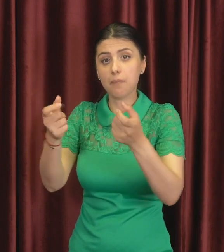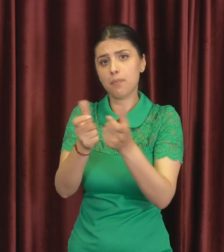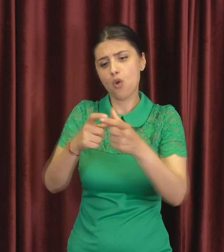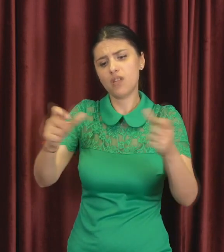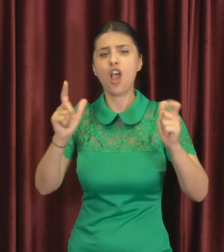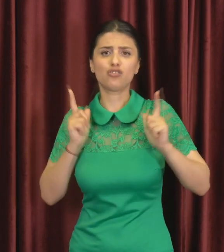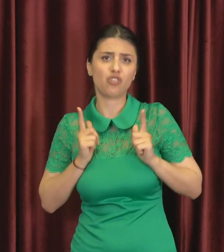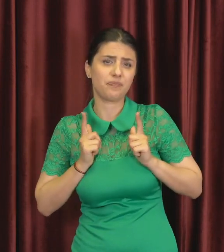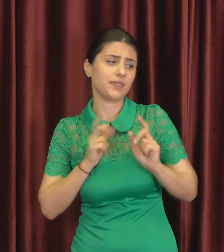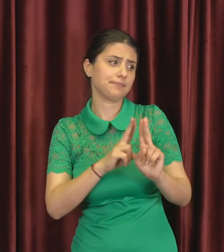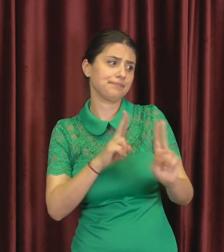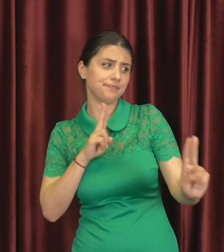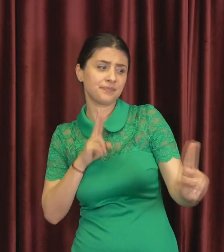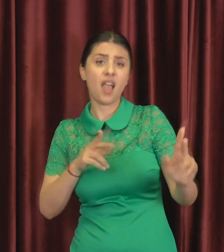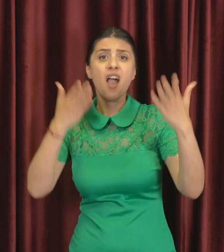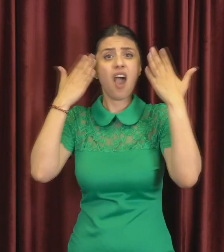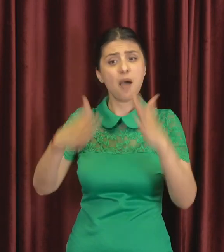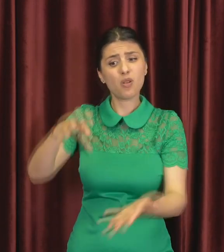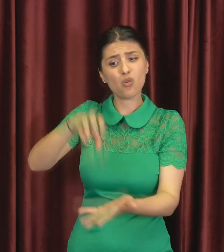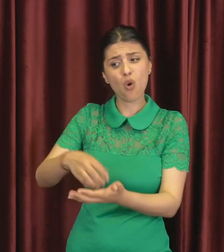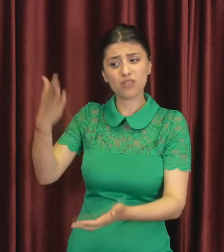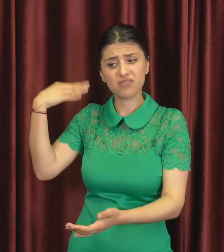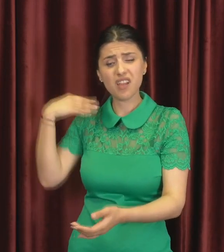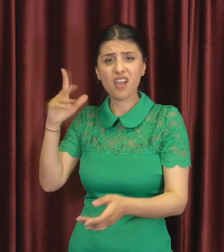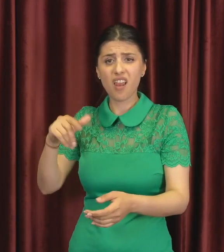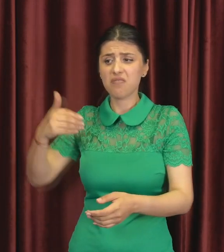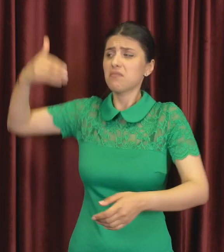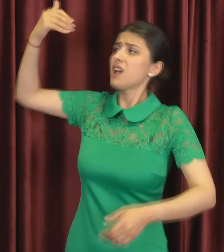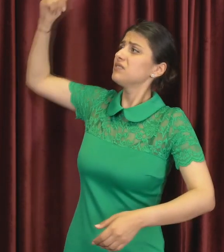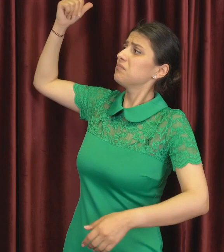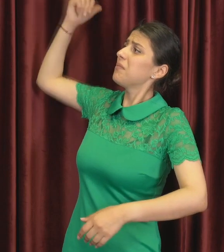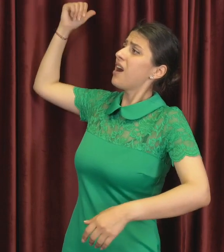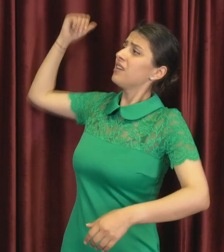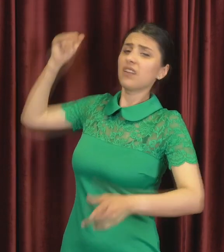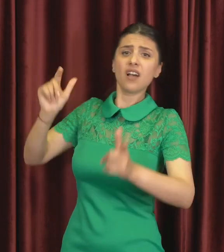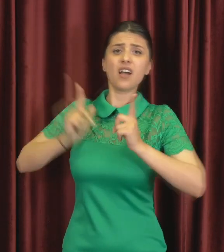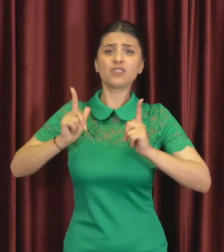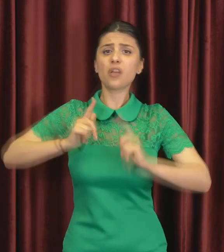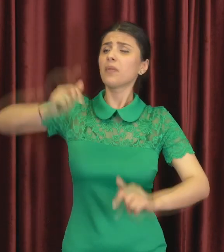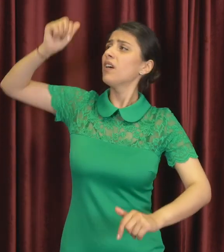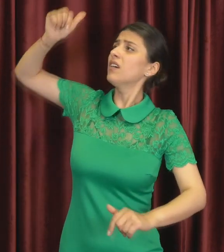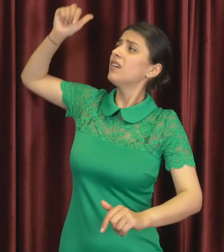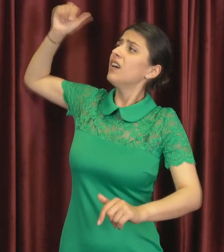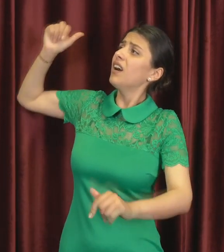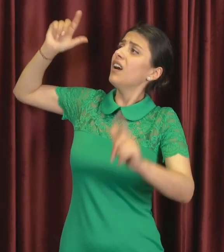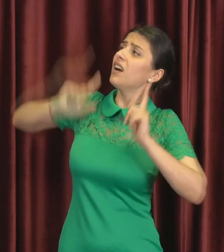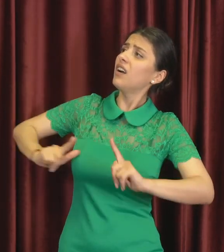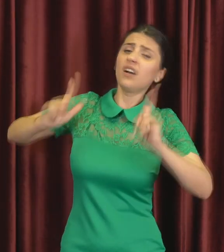coadă, dar acum își pierduse și locul de mai devreme și era mult mai în spate. Și așteptă și așteptă și iar mai așteptă și mai așteptă